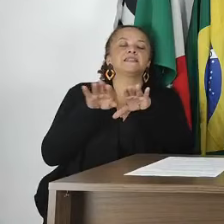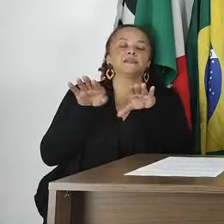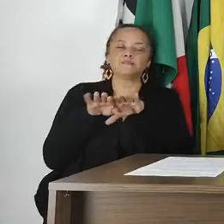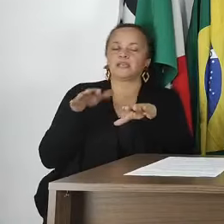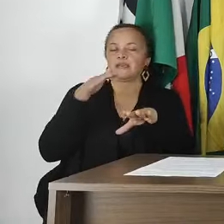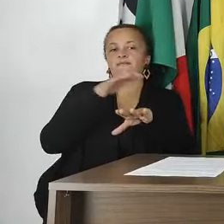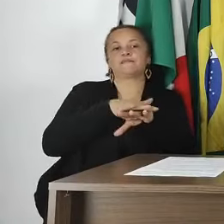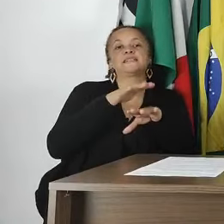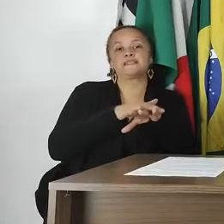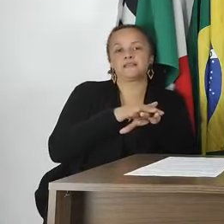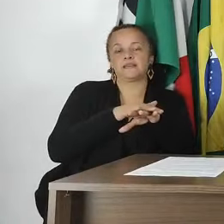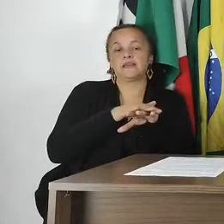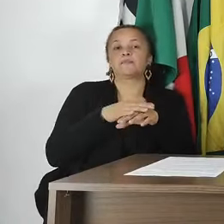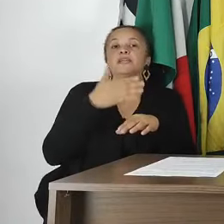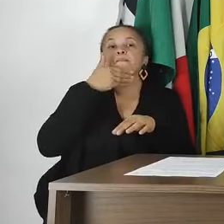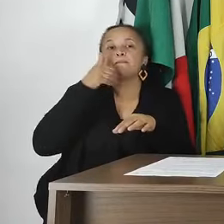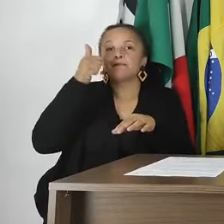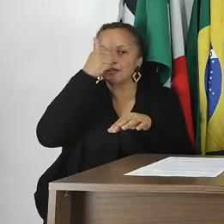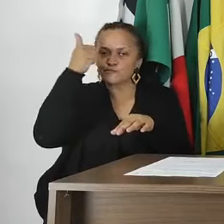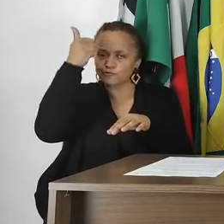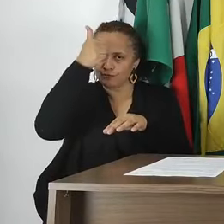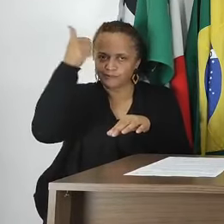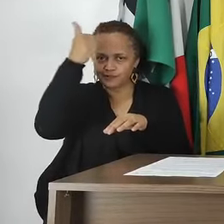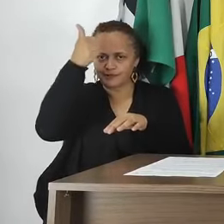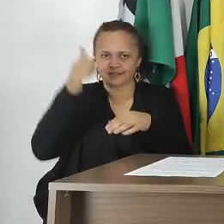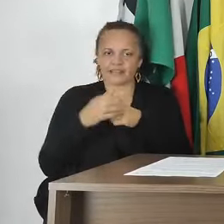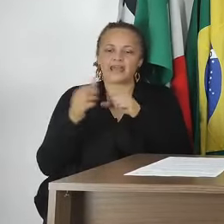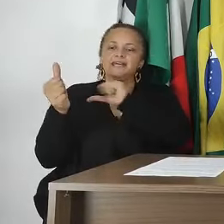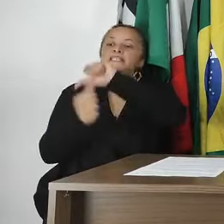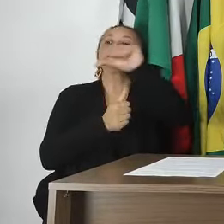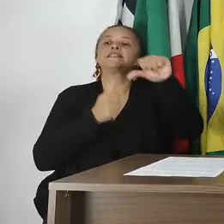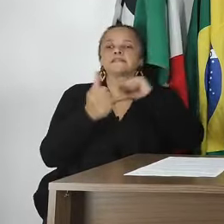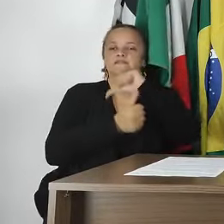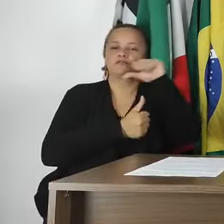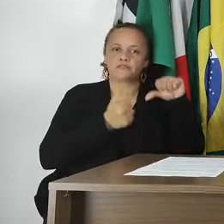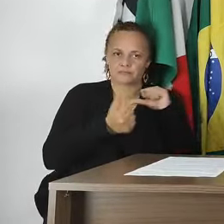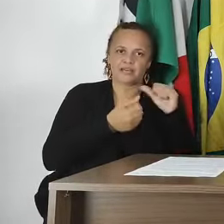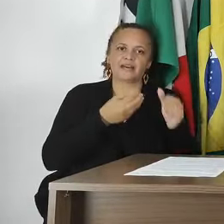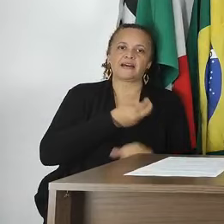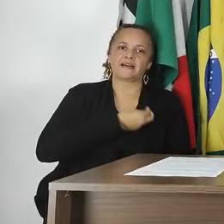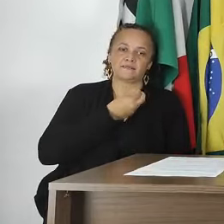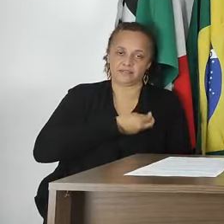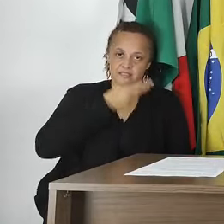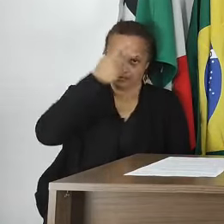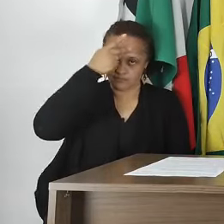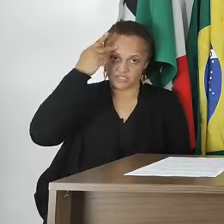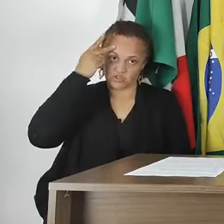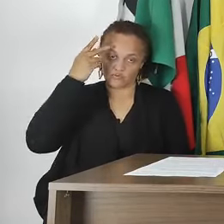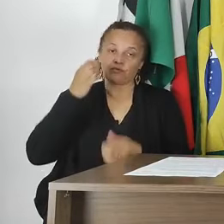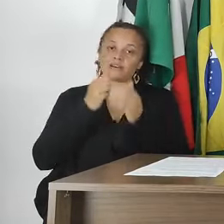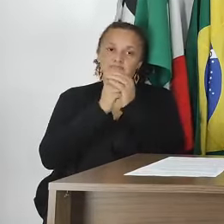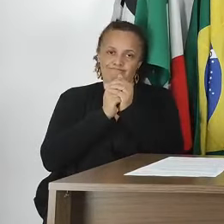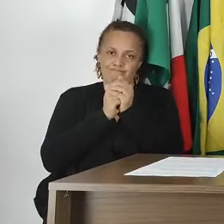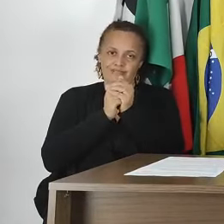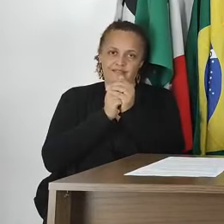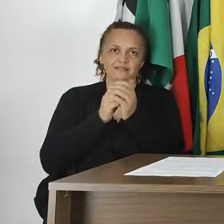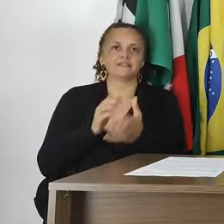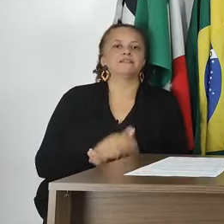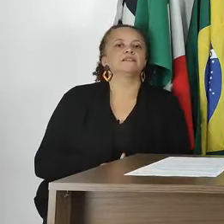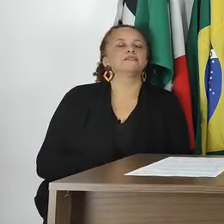agir para que essa situação adversa possa se reverter a favor dele. Amém? E é